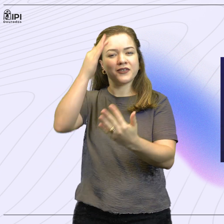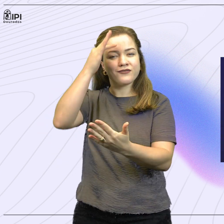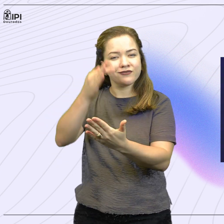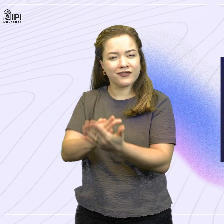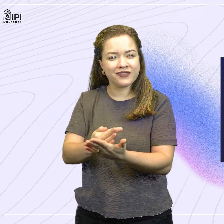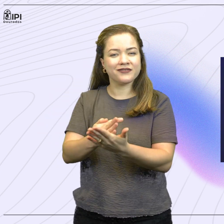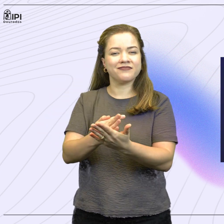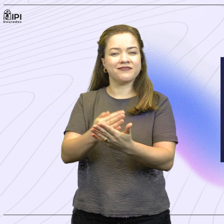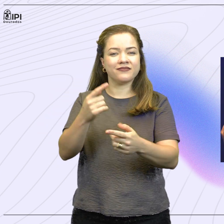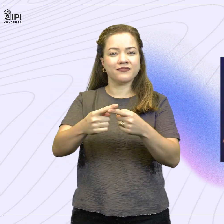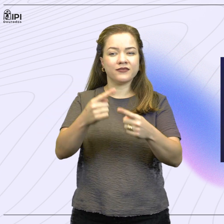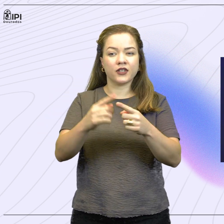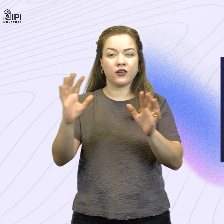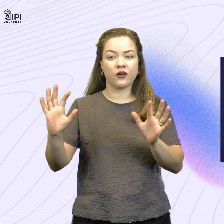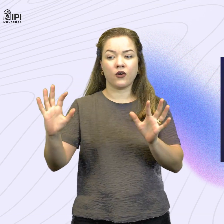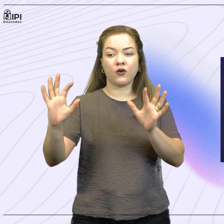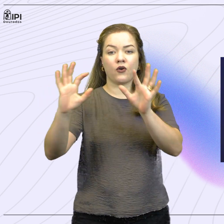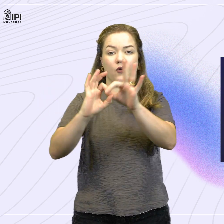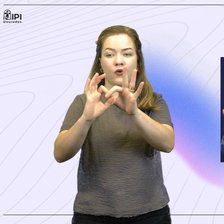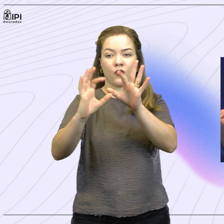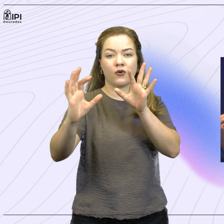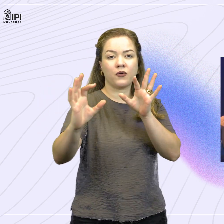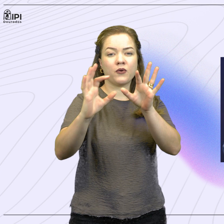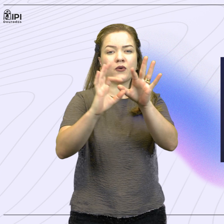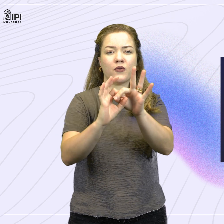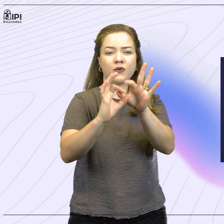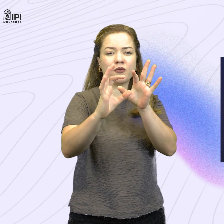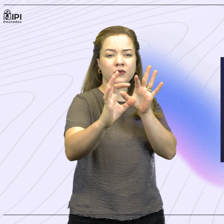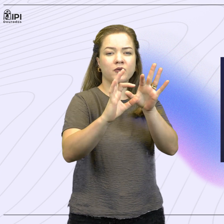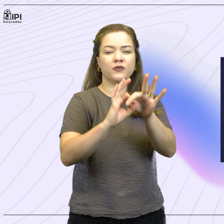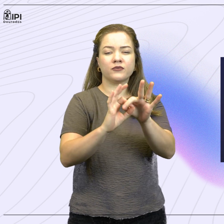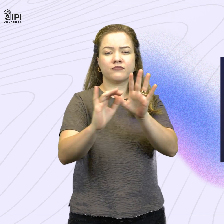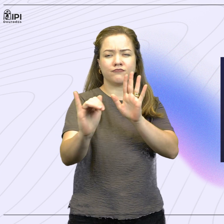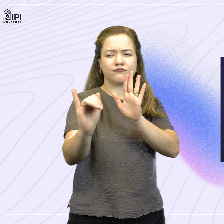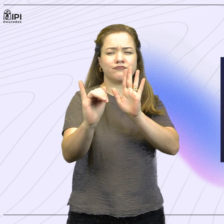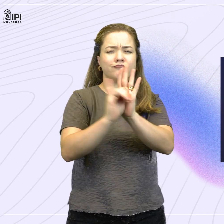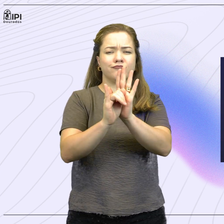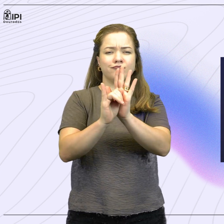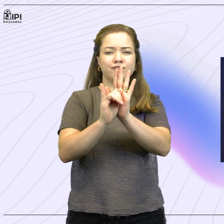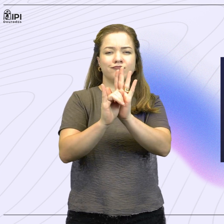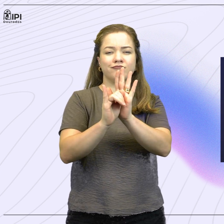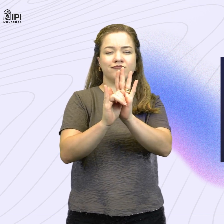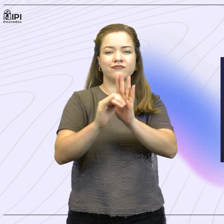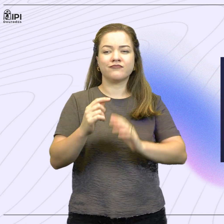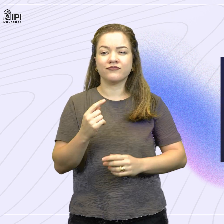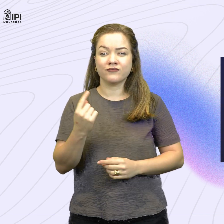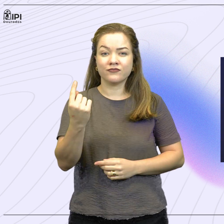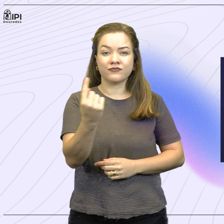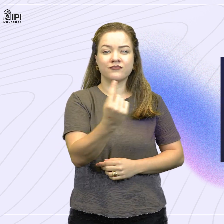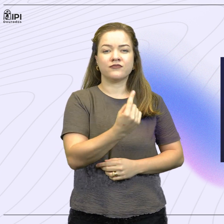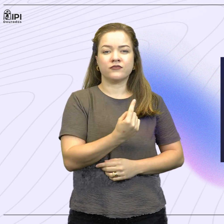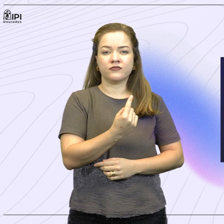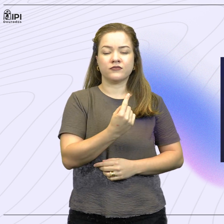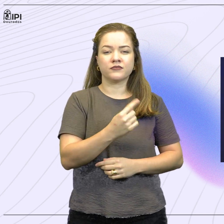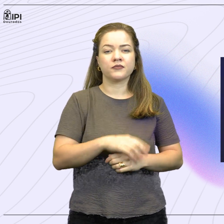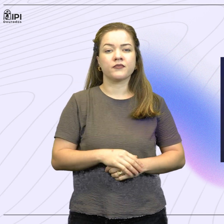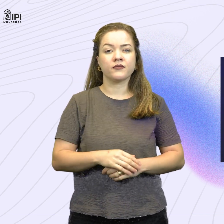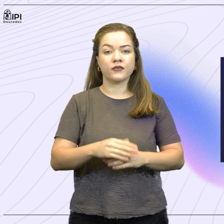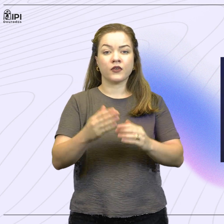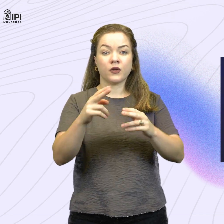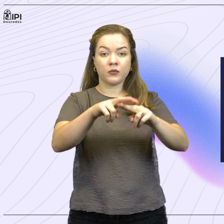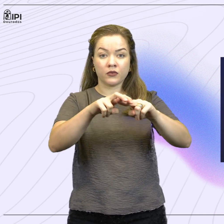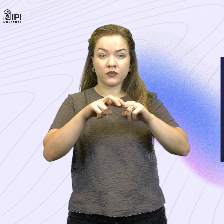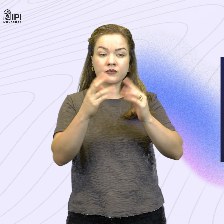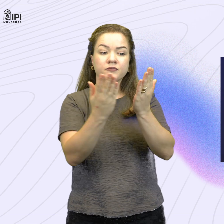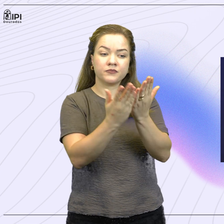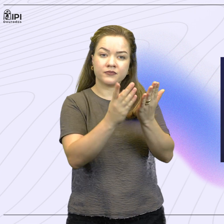porque nós temos vínculos em que nós vamos nos identificar, nós vamos ser identificados através da palavra do